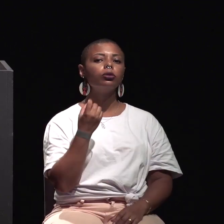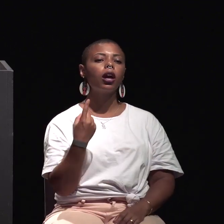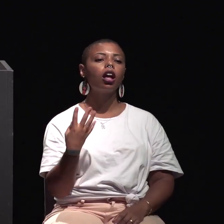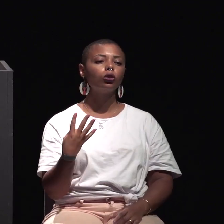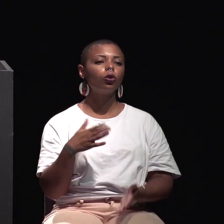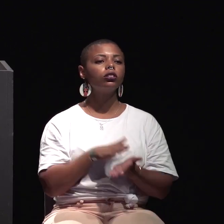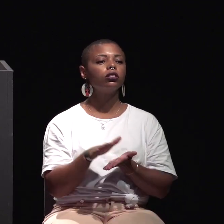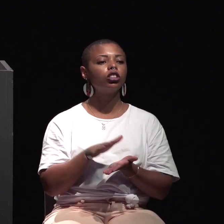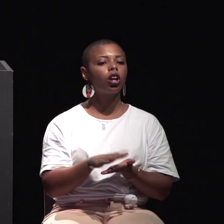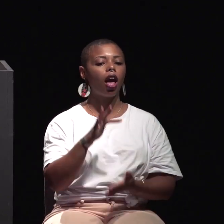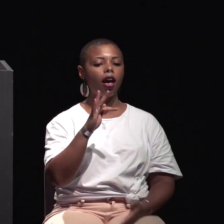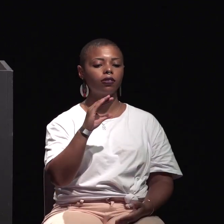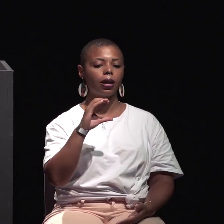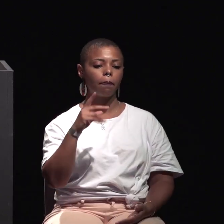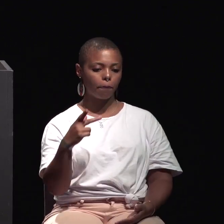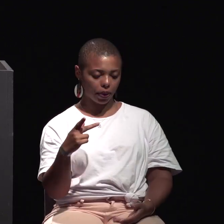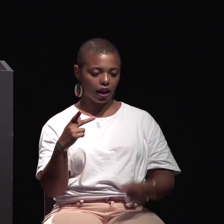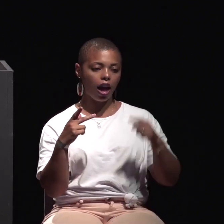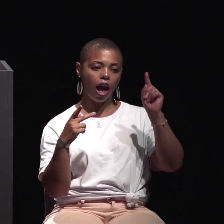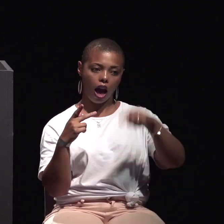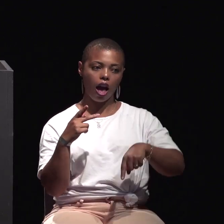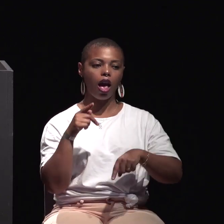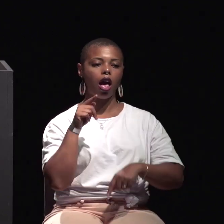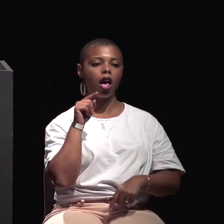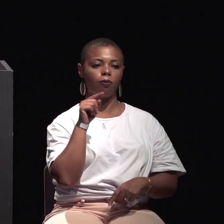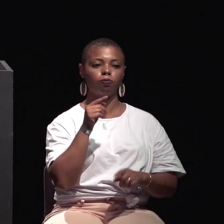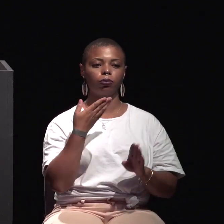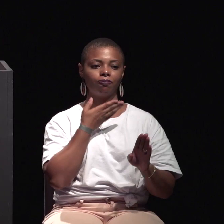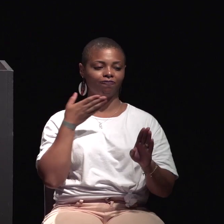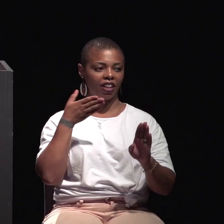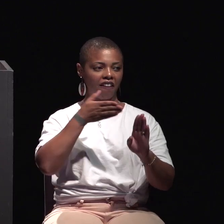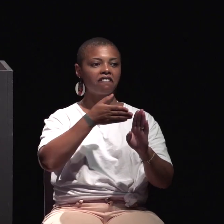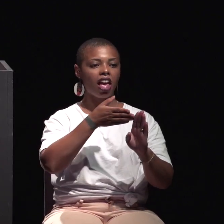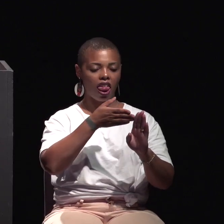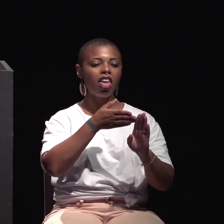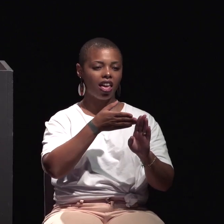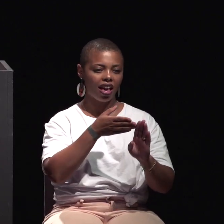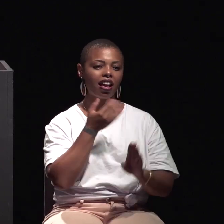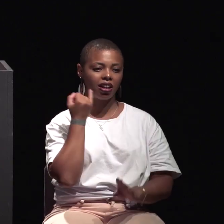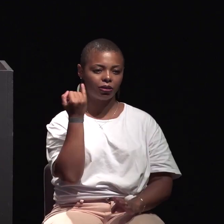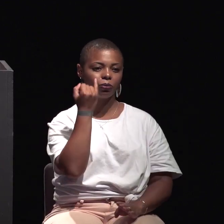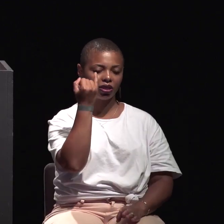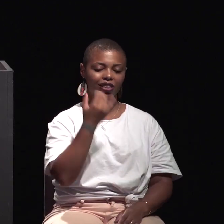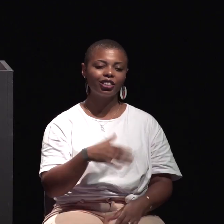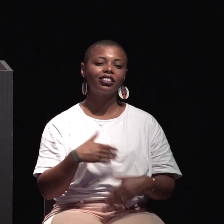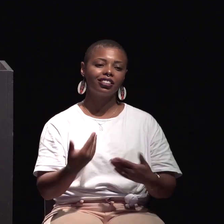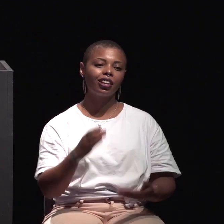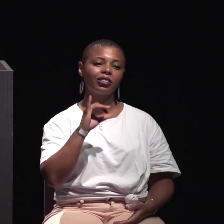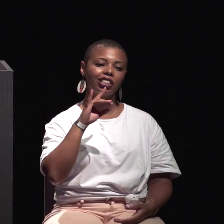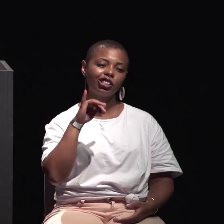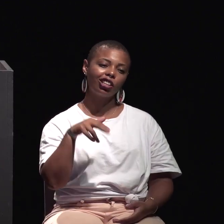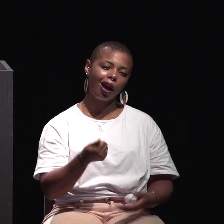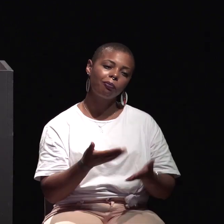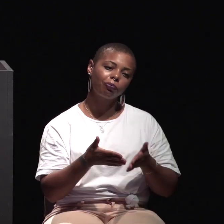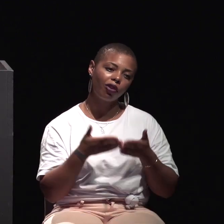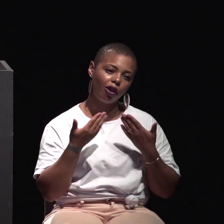2014. E é uma obra de referência na área. Então é isso. Cidinha, por